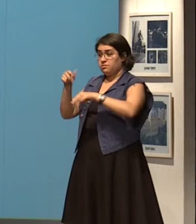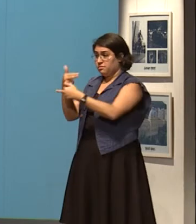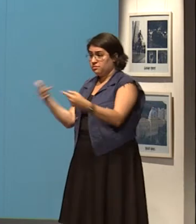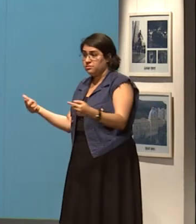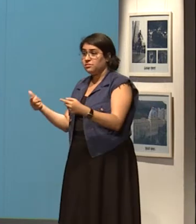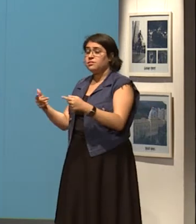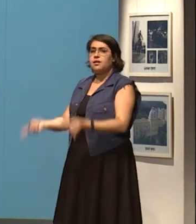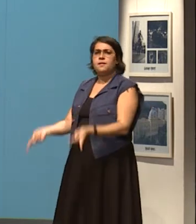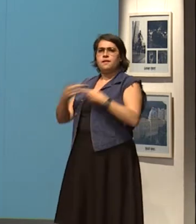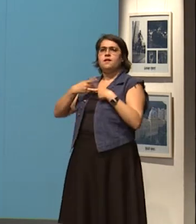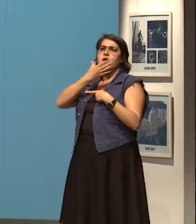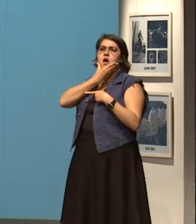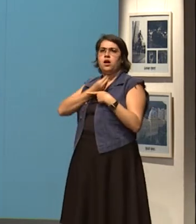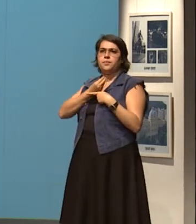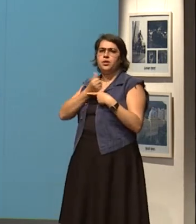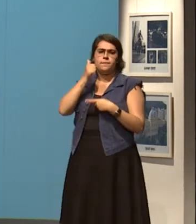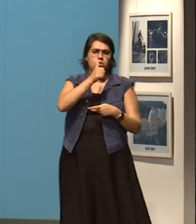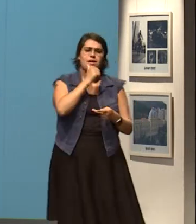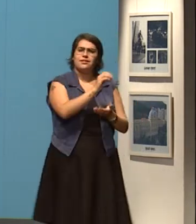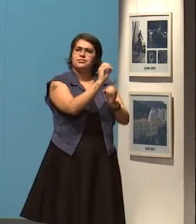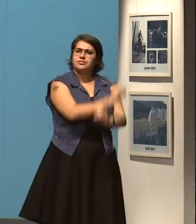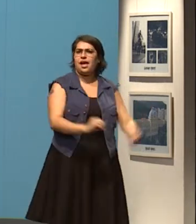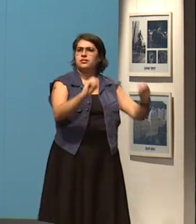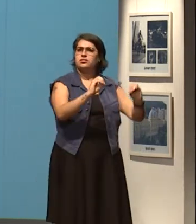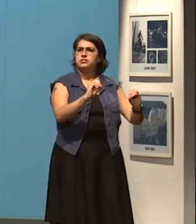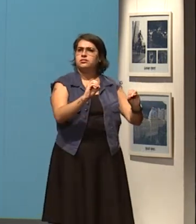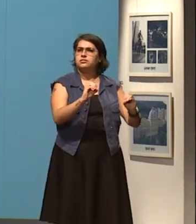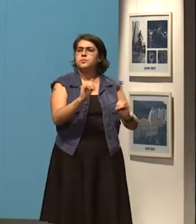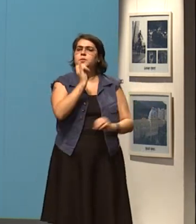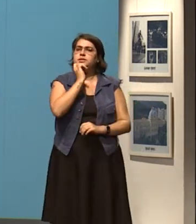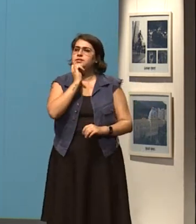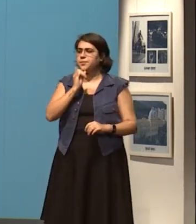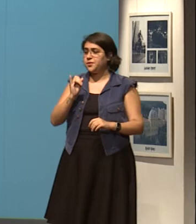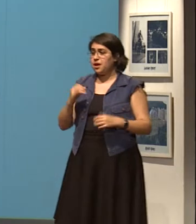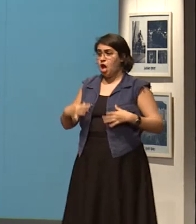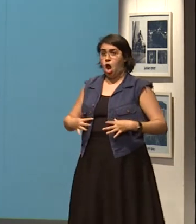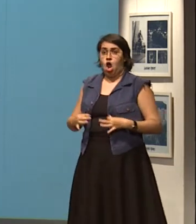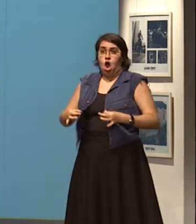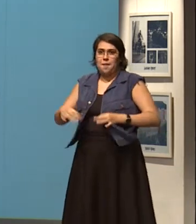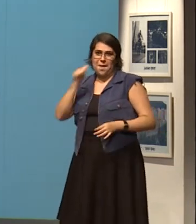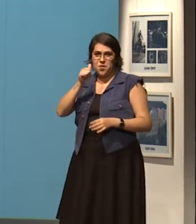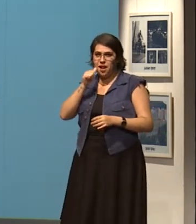esse sinal. É quando o homem ele toma posse de todas as coisas de casa. Por